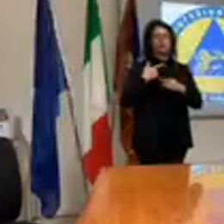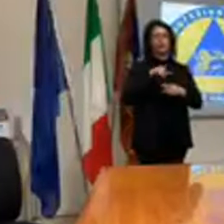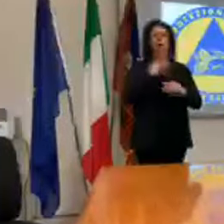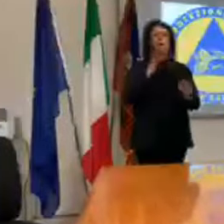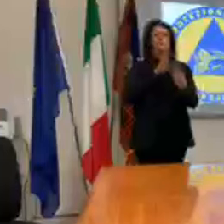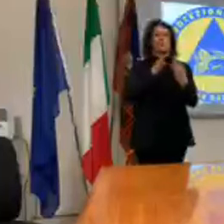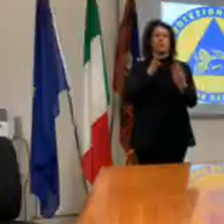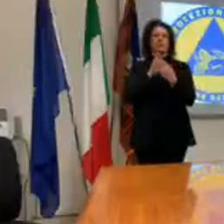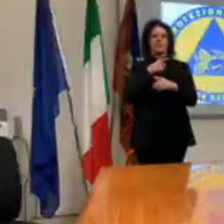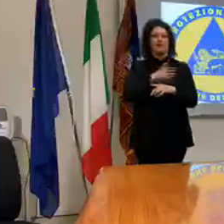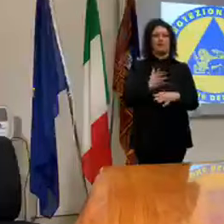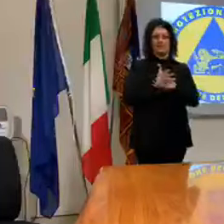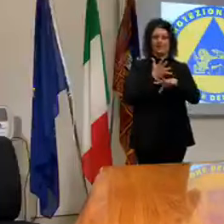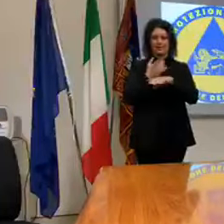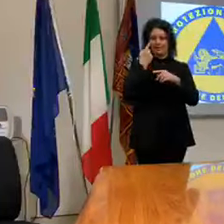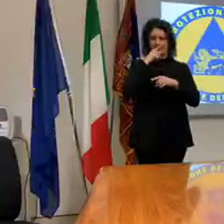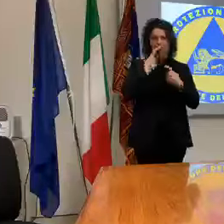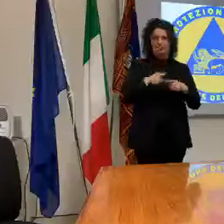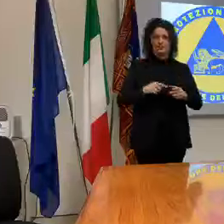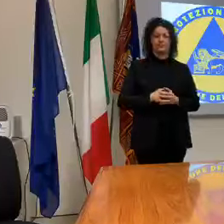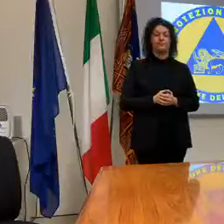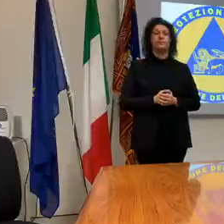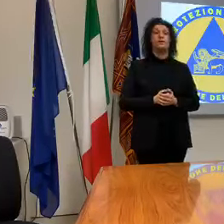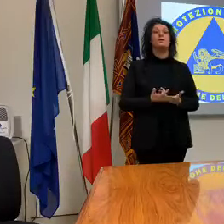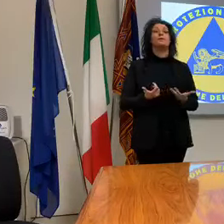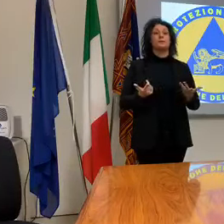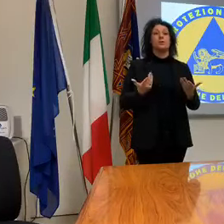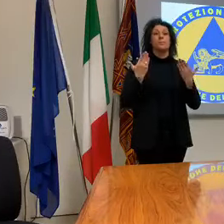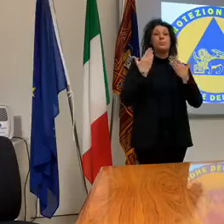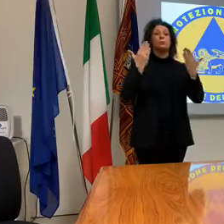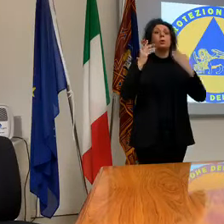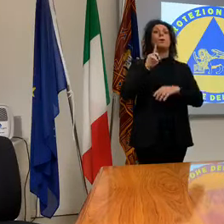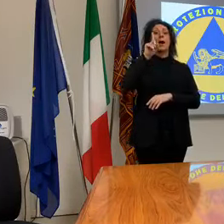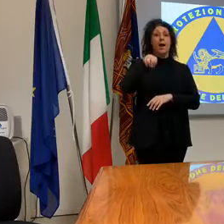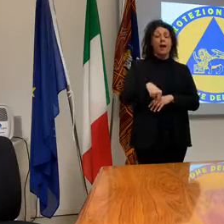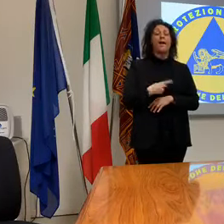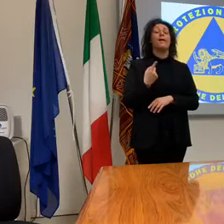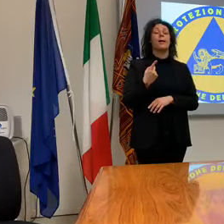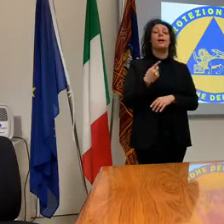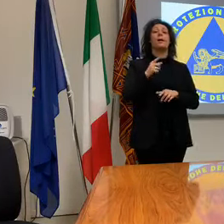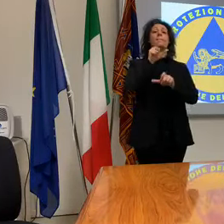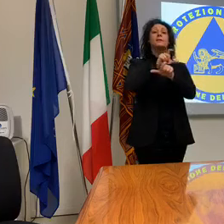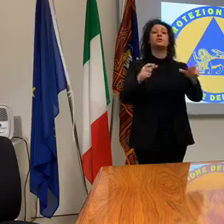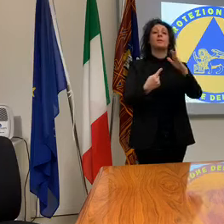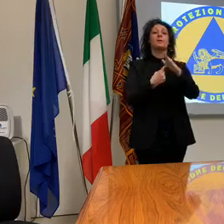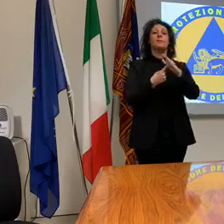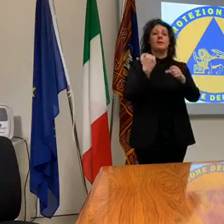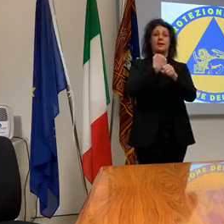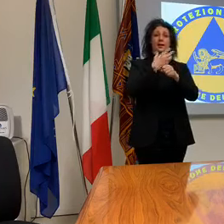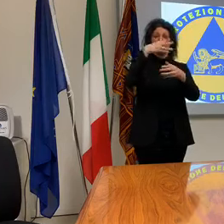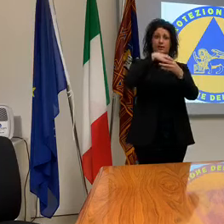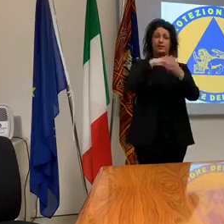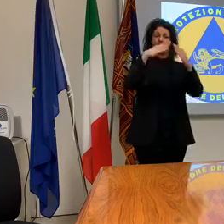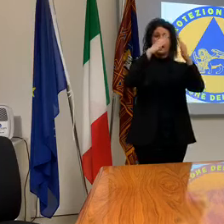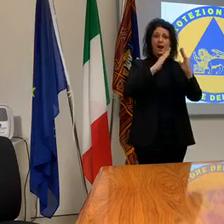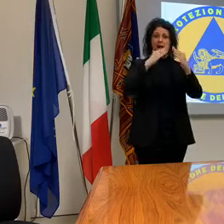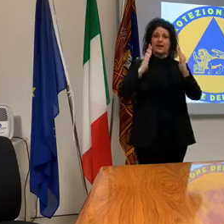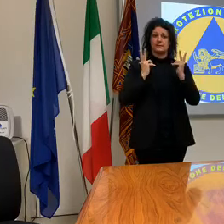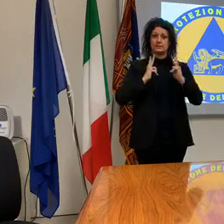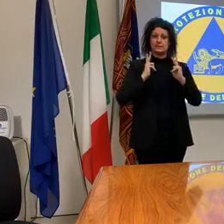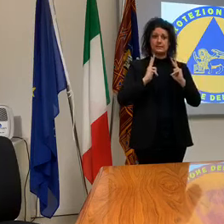il personale, perché purtroppo è capitato che c'è molto personale positivo all'interno di alcune strutture. Quindi